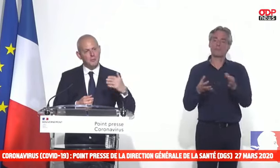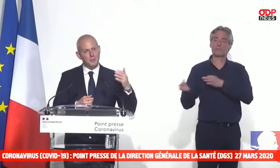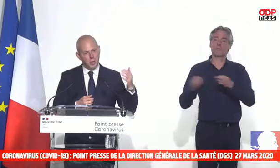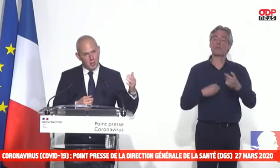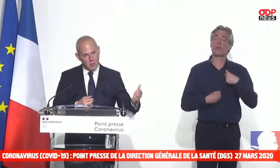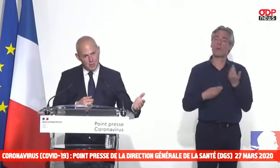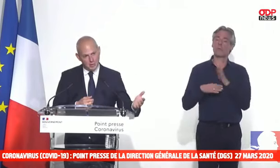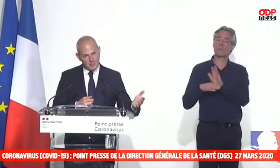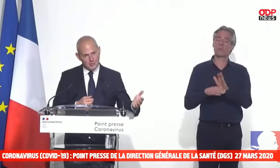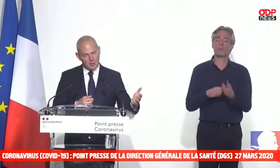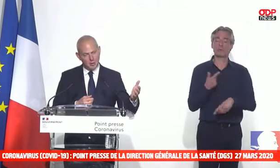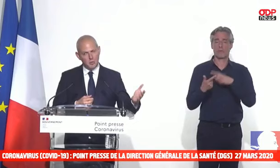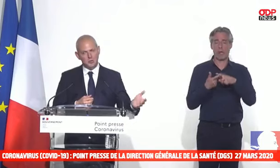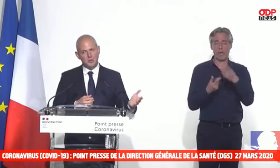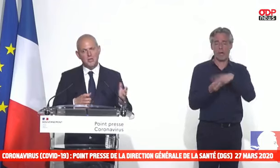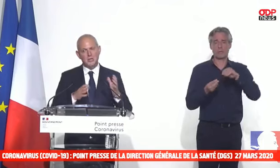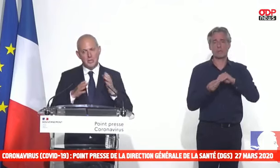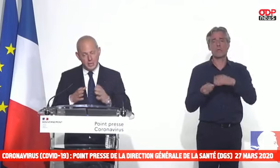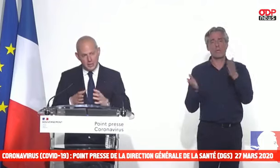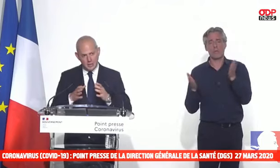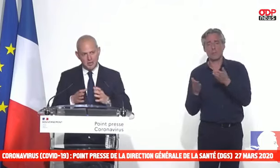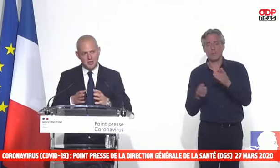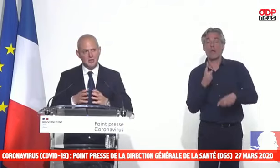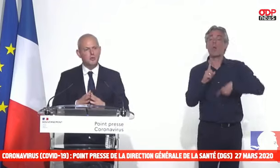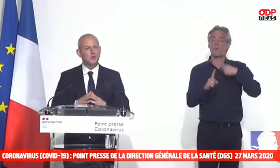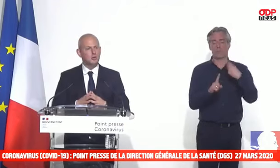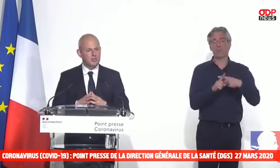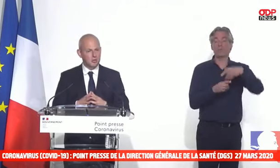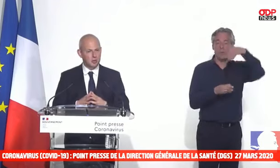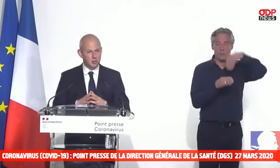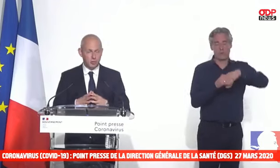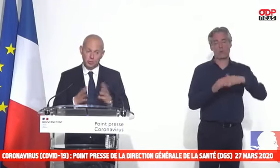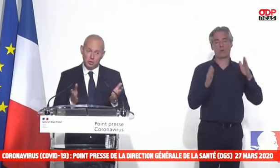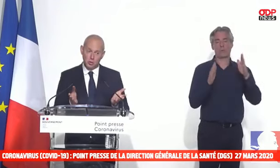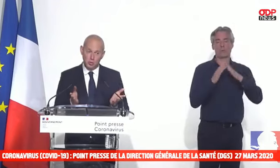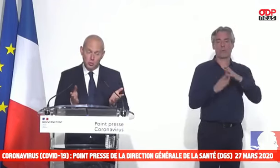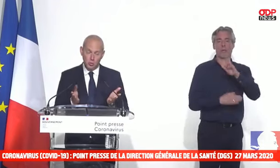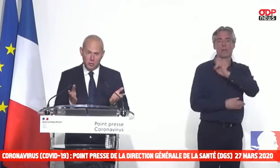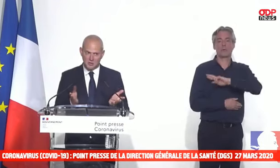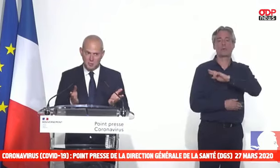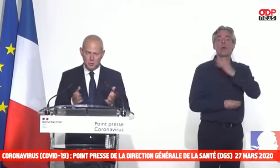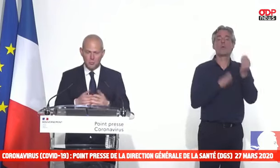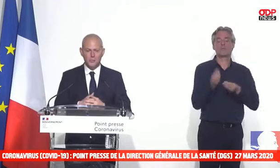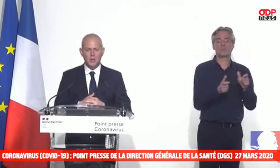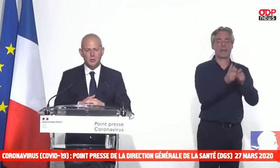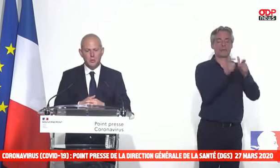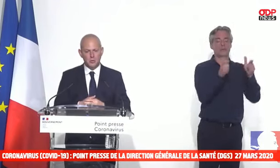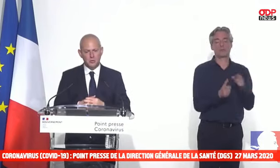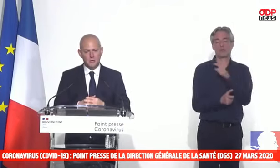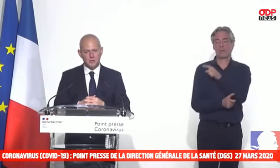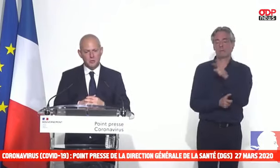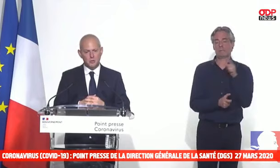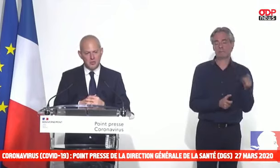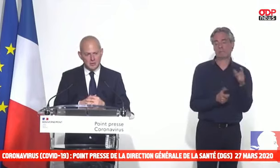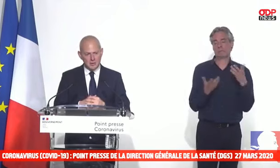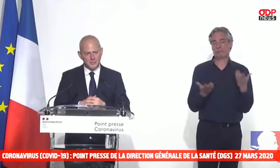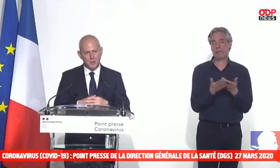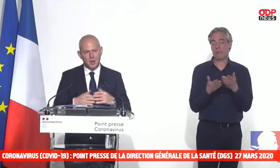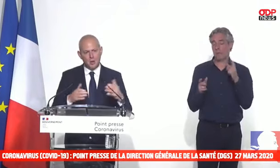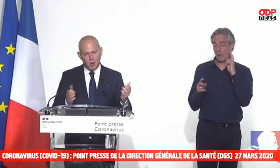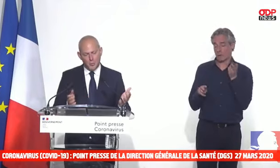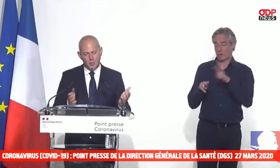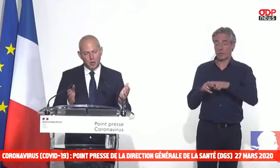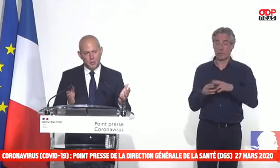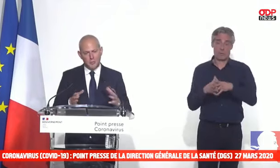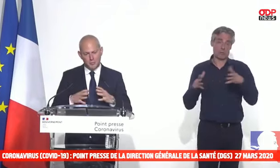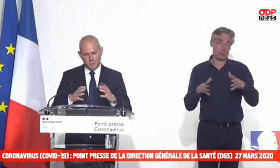quotidiennement les décès en milieu hospitalier et les décès survenus en institution. Ce sont les deux lieux principaux d'observation de décès,